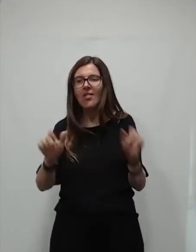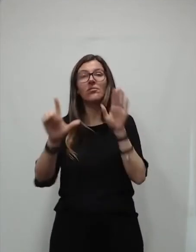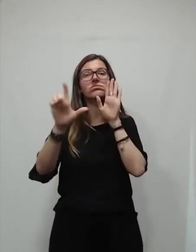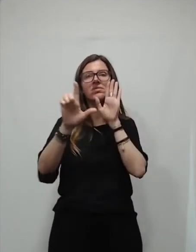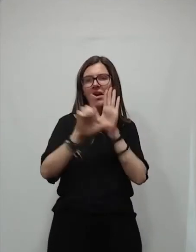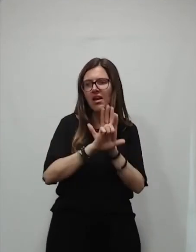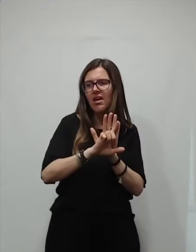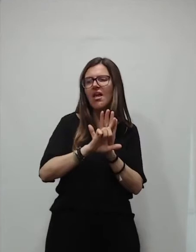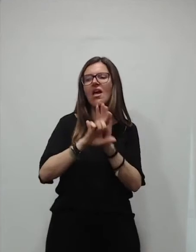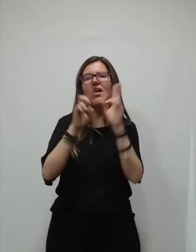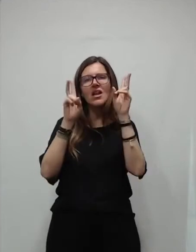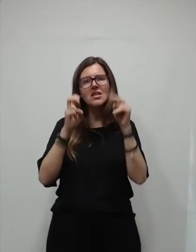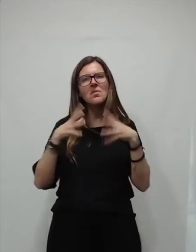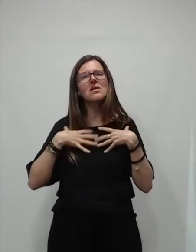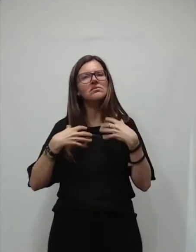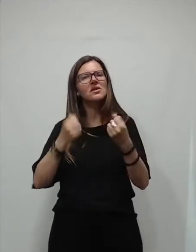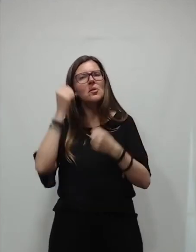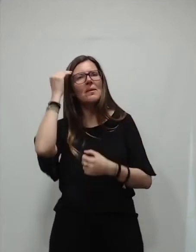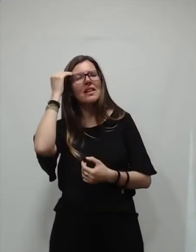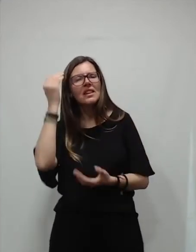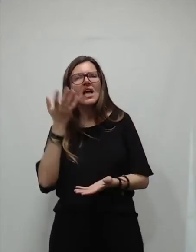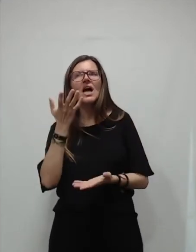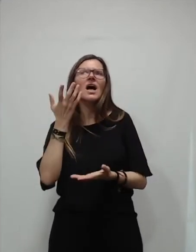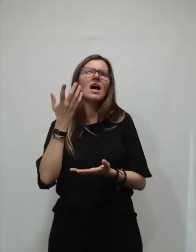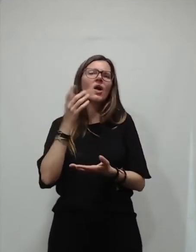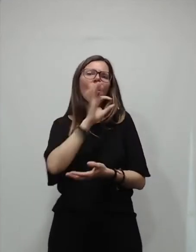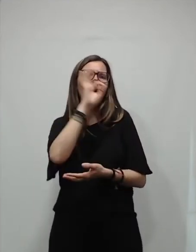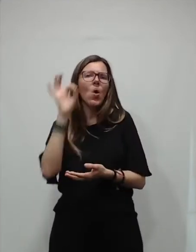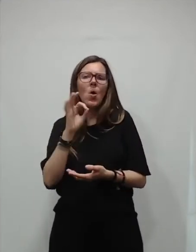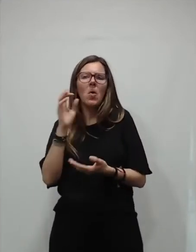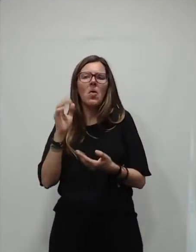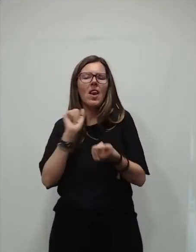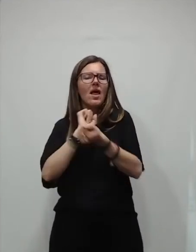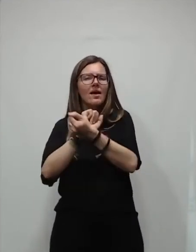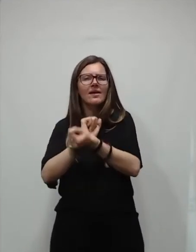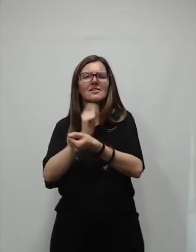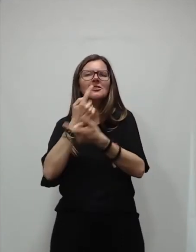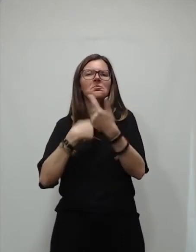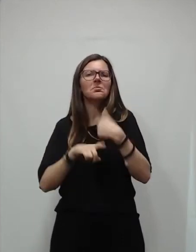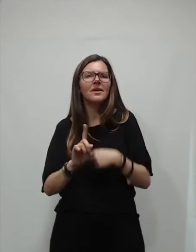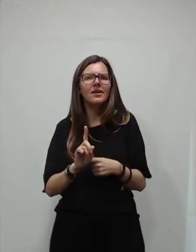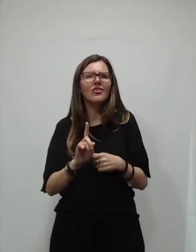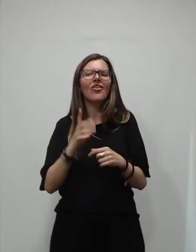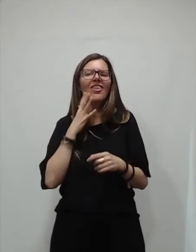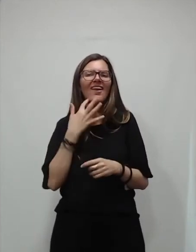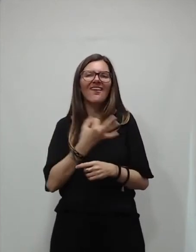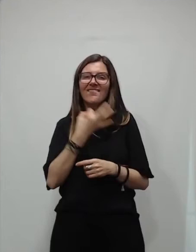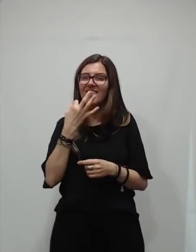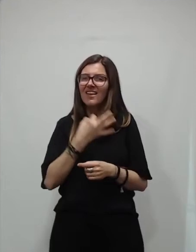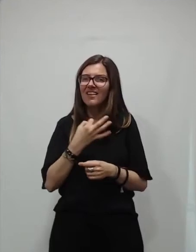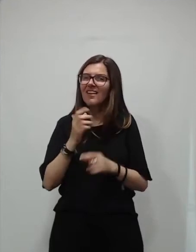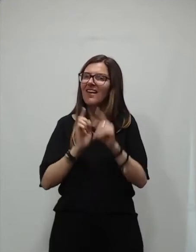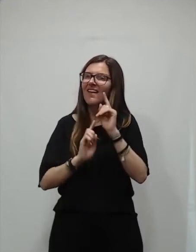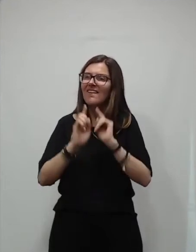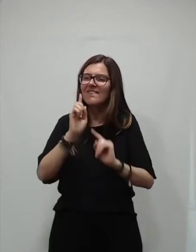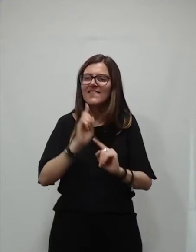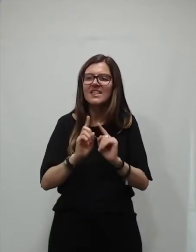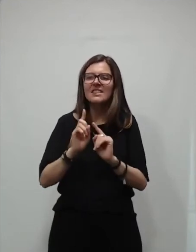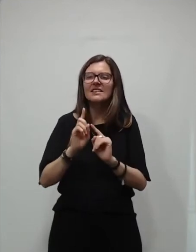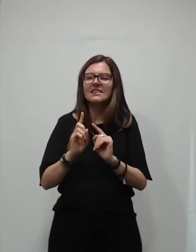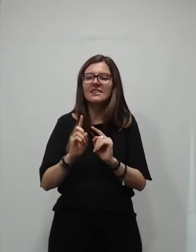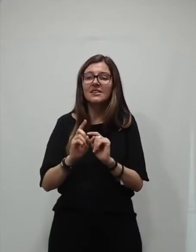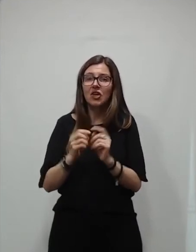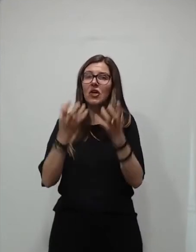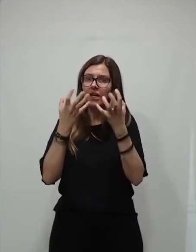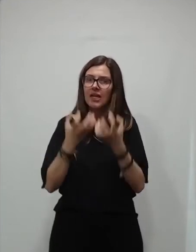podemos ratificar la convención, pero que la armonización normativa excede un poco las buenas ideas o las buenas